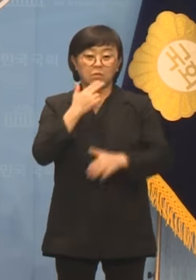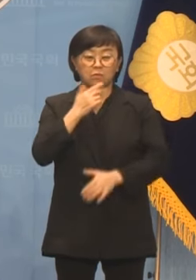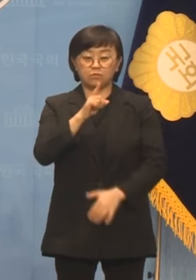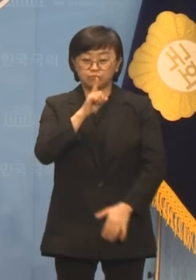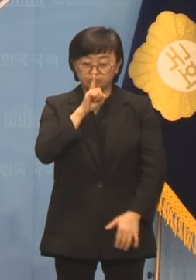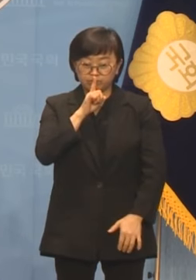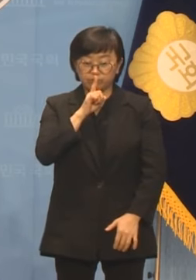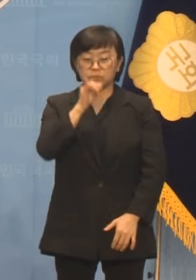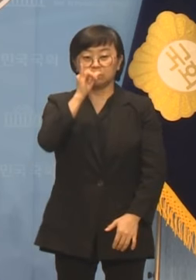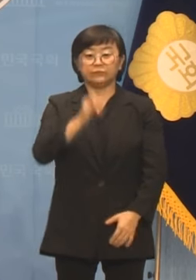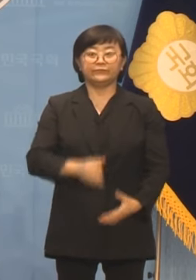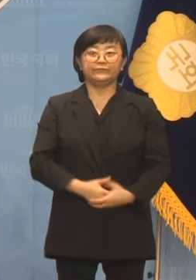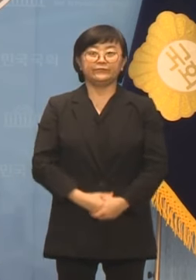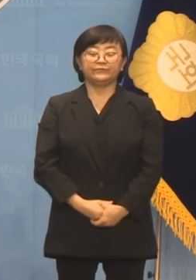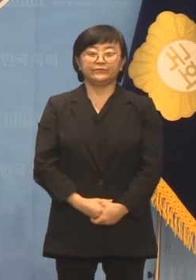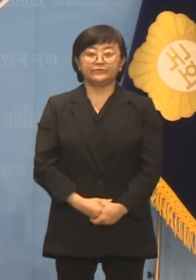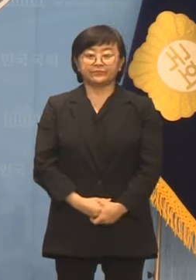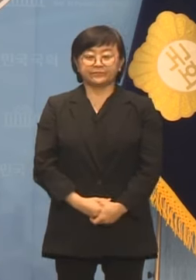침묵으로 일관했습니다.